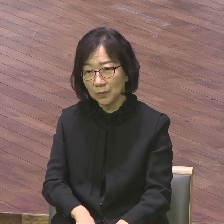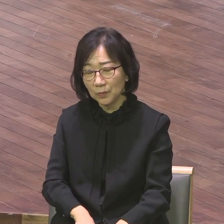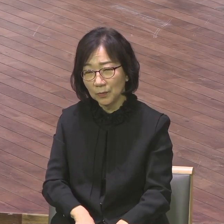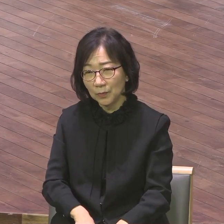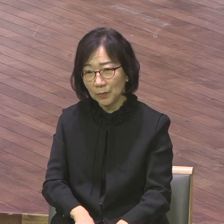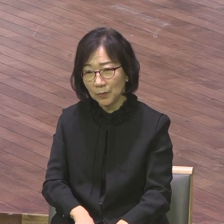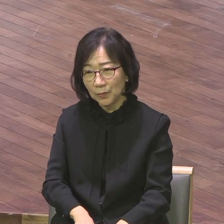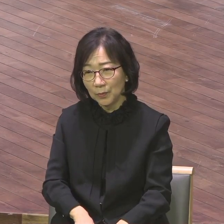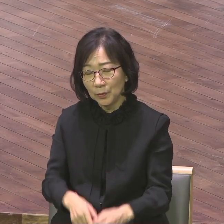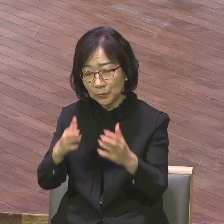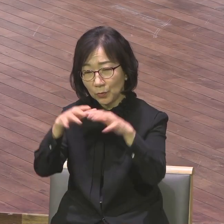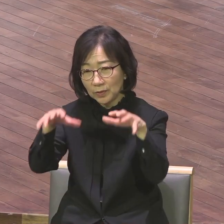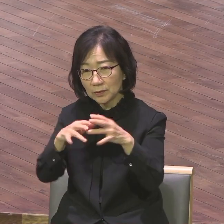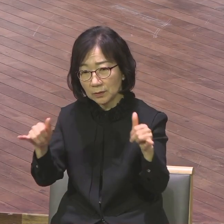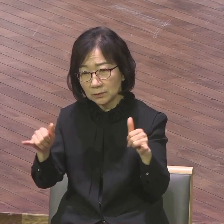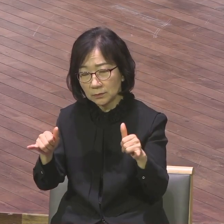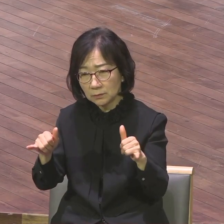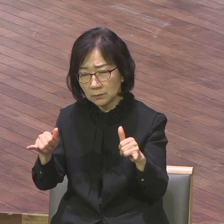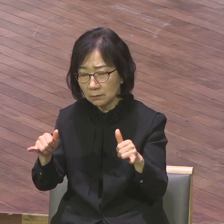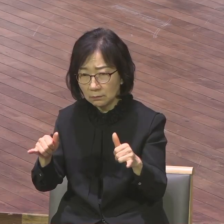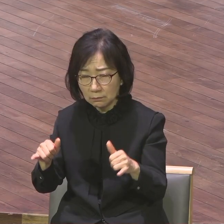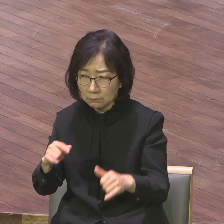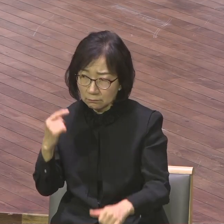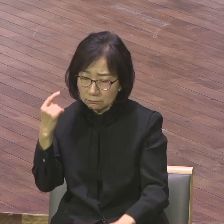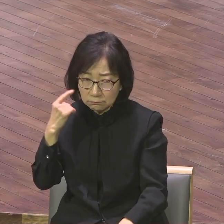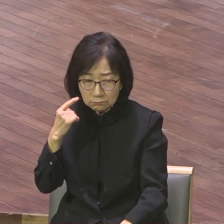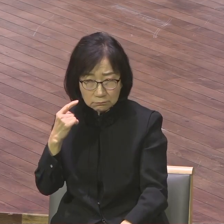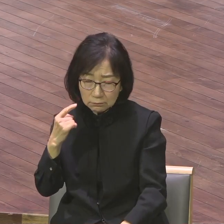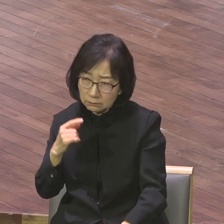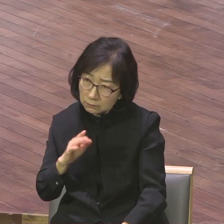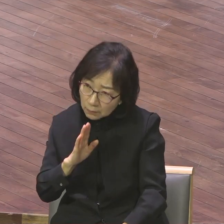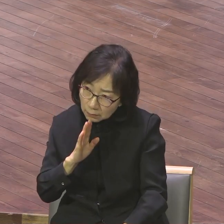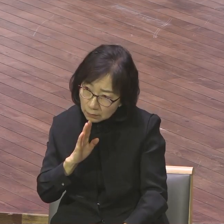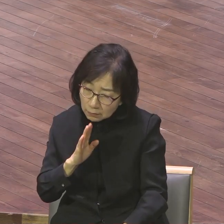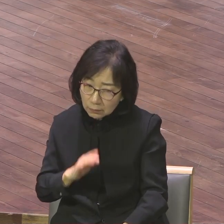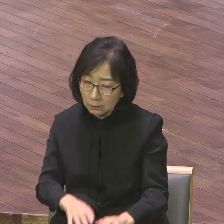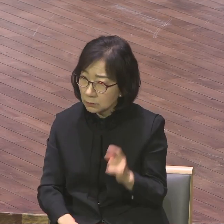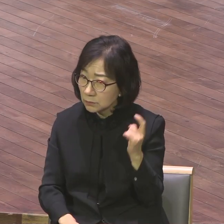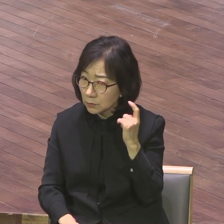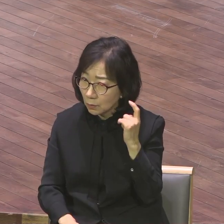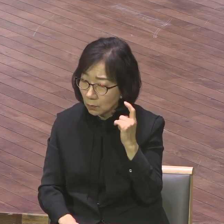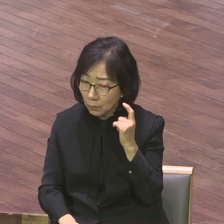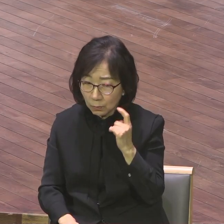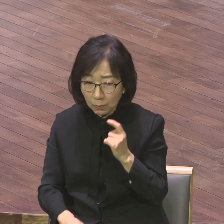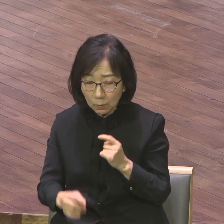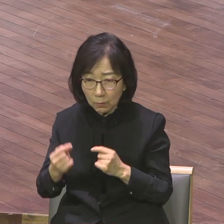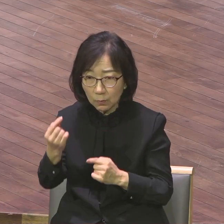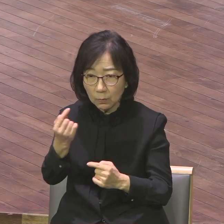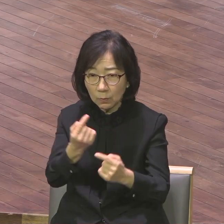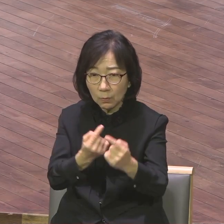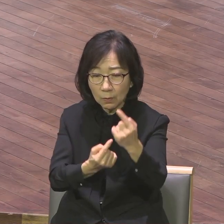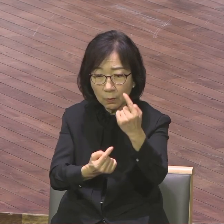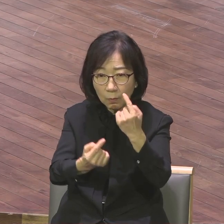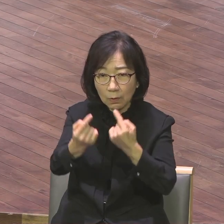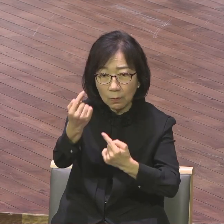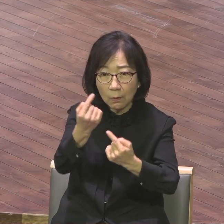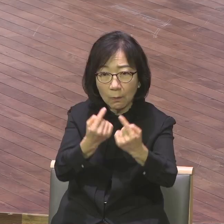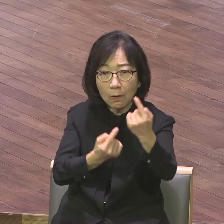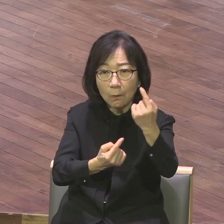그들이 동네에서 나와 예수께로 오더라 그랬어요. 보면 이 40절 이하에 보면 예수께